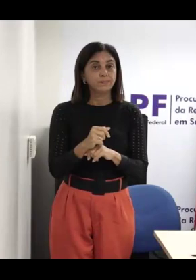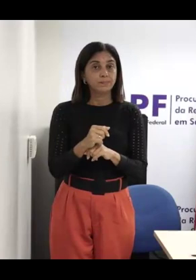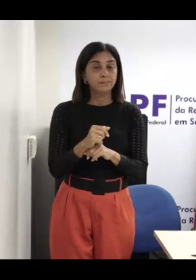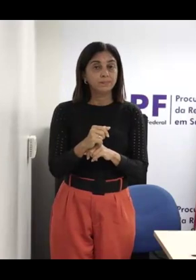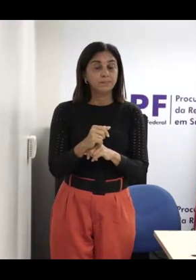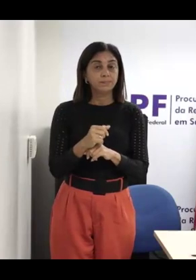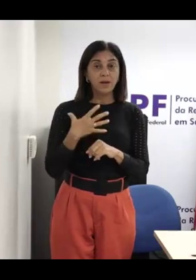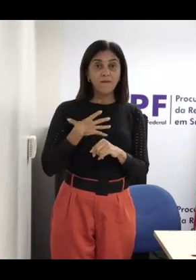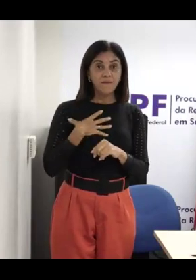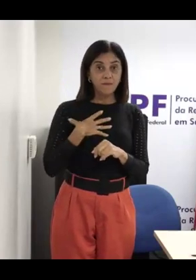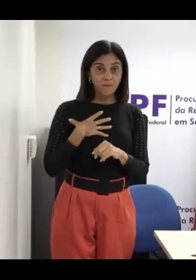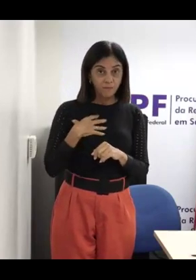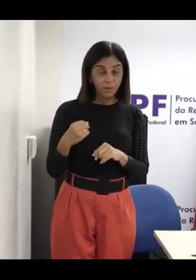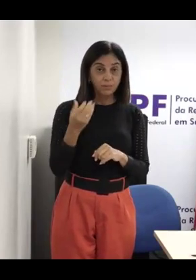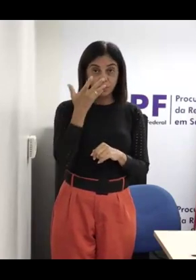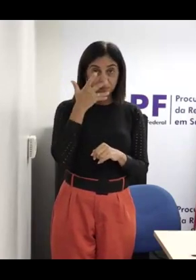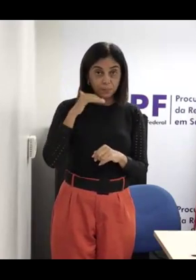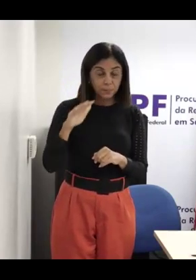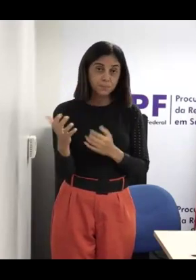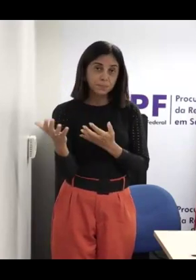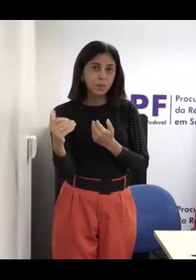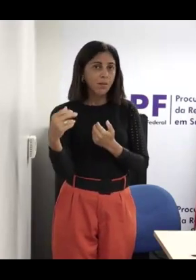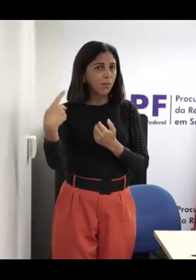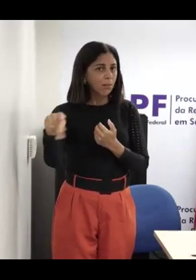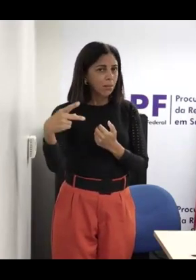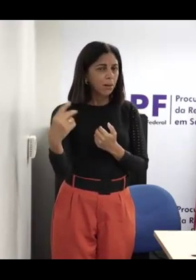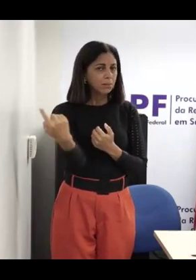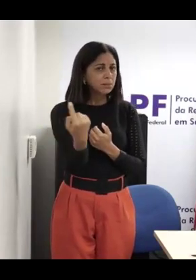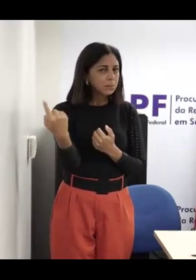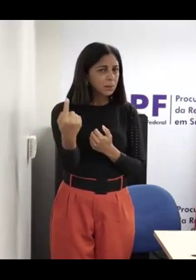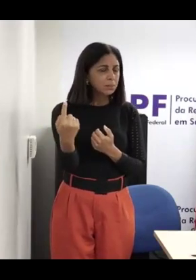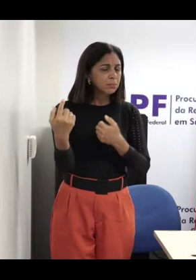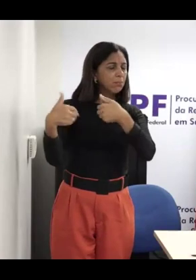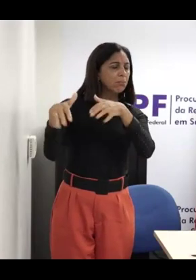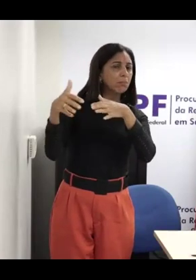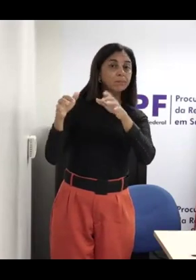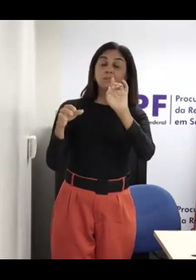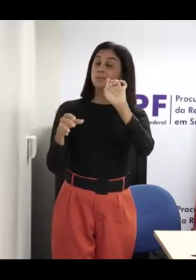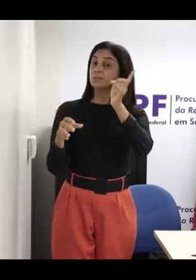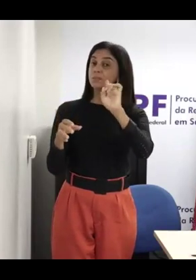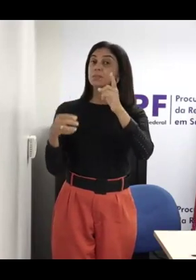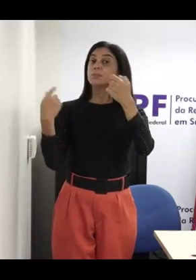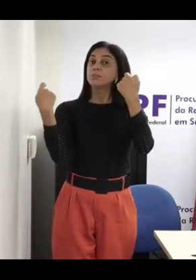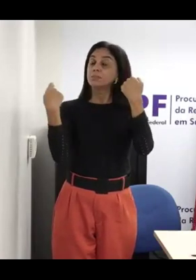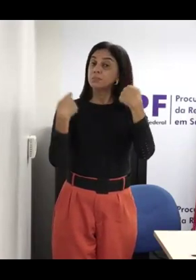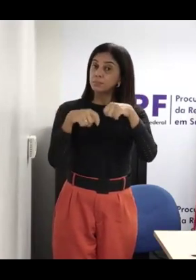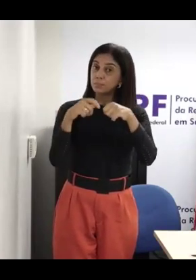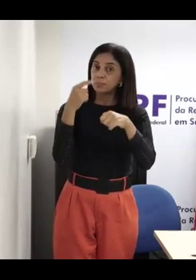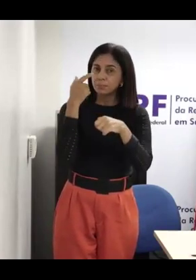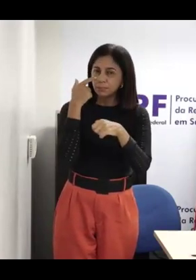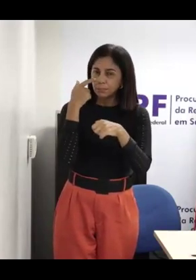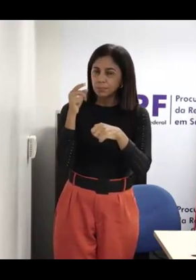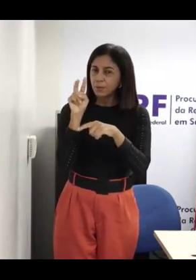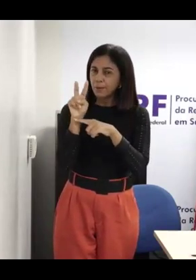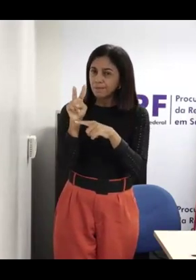privacidade é uma questão de tá protegendo de de criminosos que usam técnicas sofisticadas que são perigosos então não tem nada